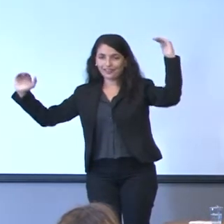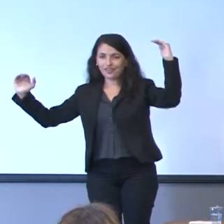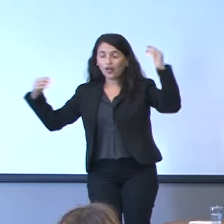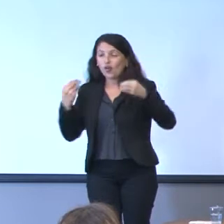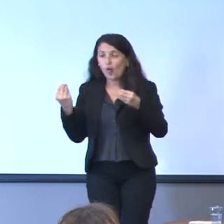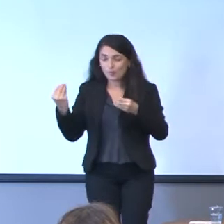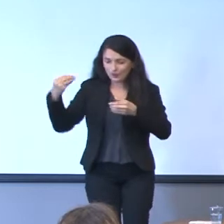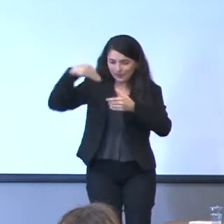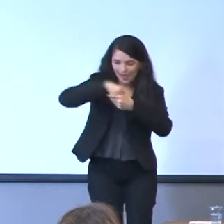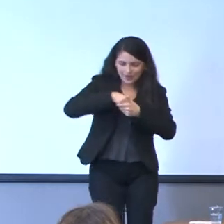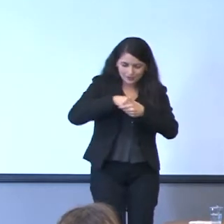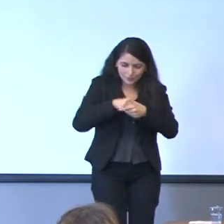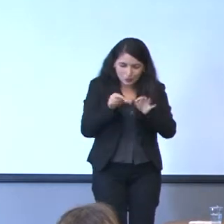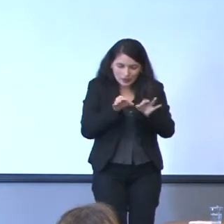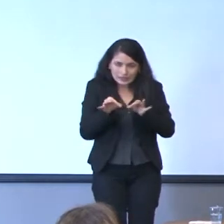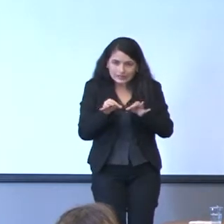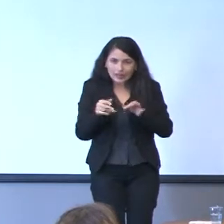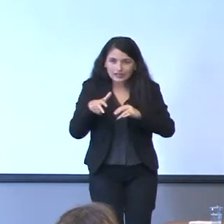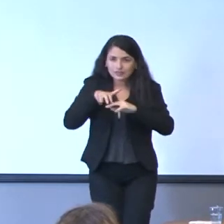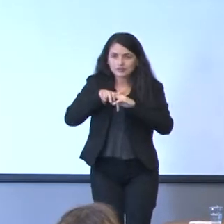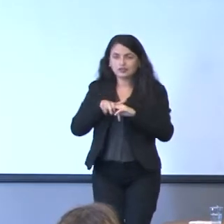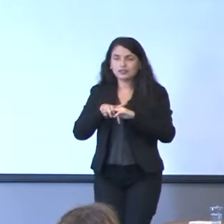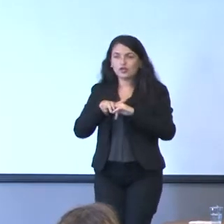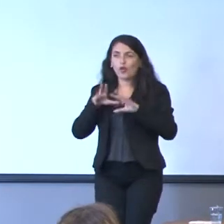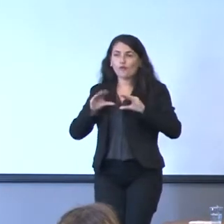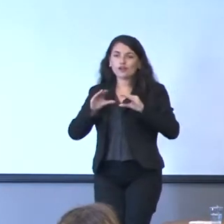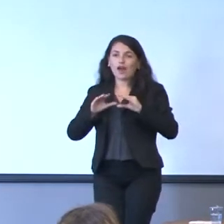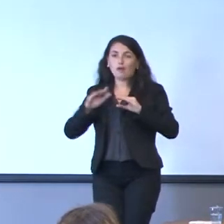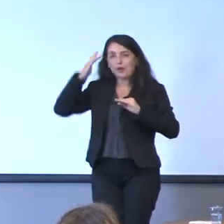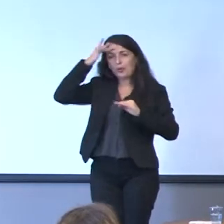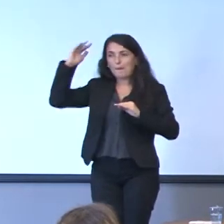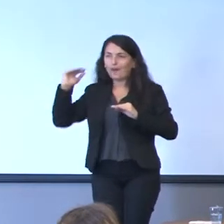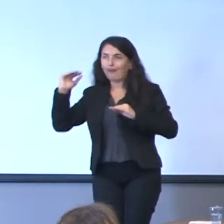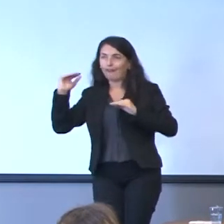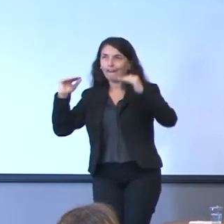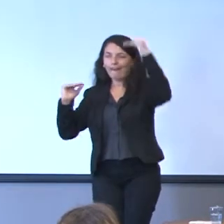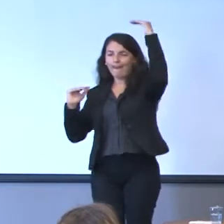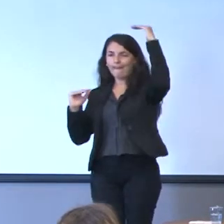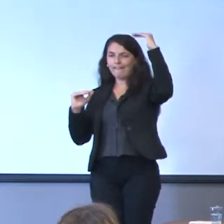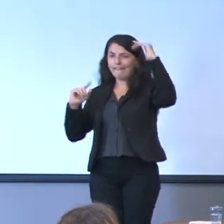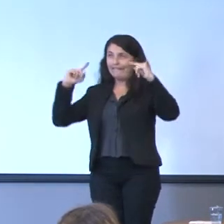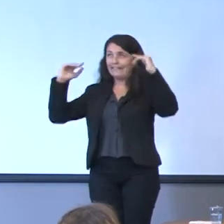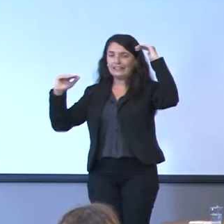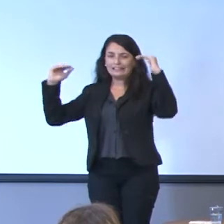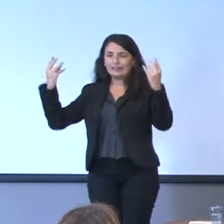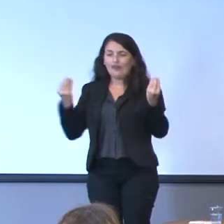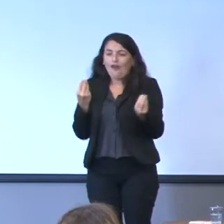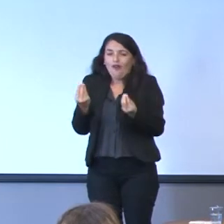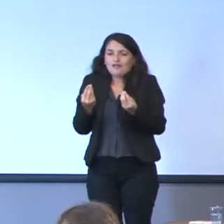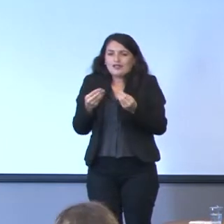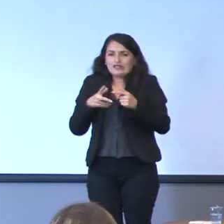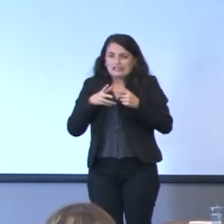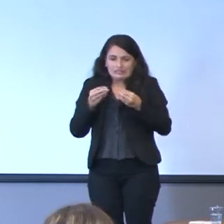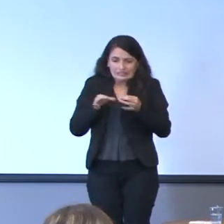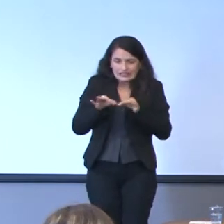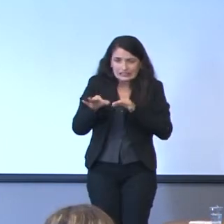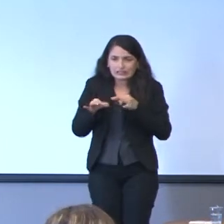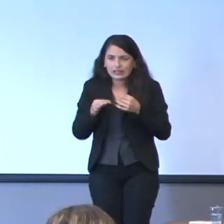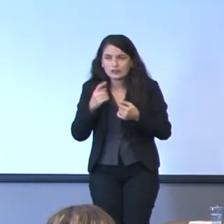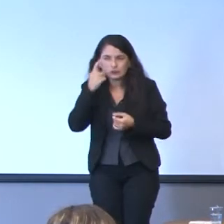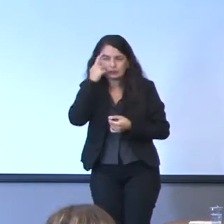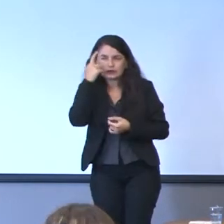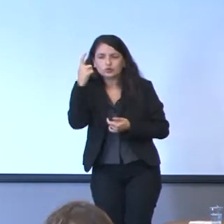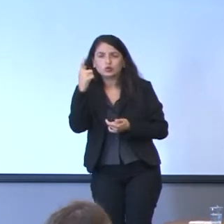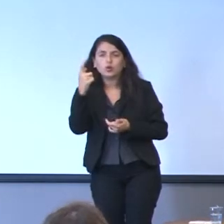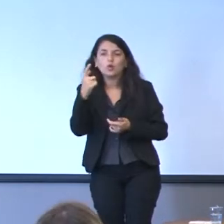corpos? Eles por muito tempo acreditaram que eles podiam trabalhar a partir da ideia da média